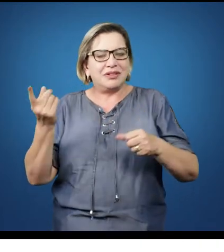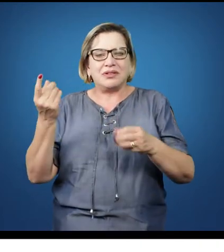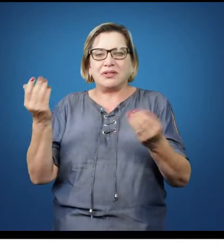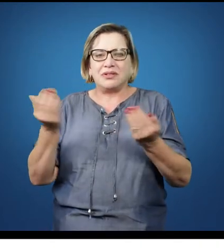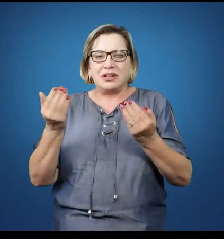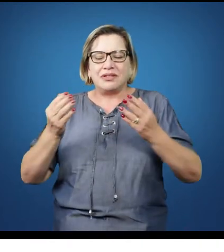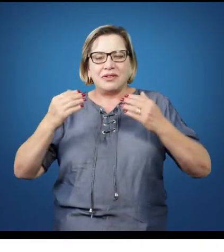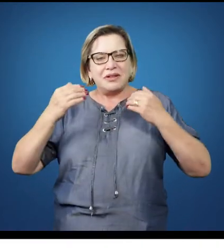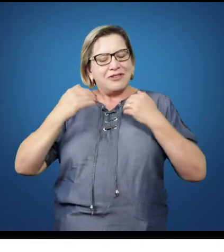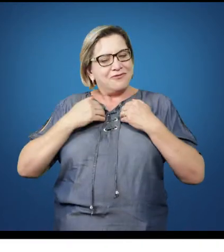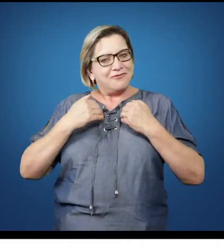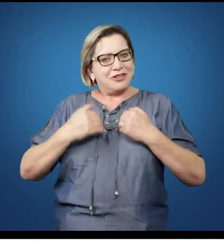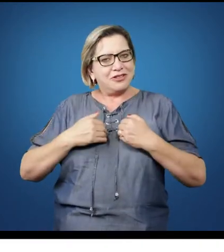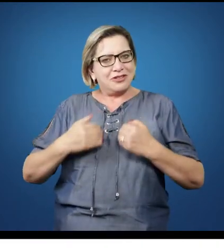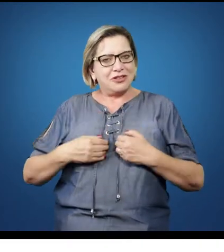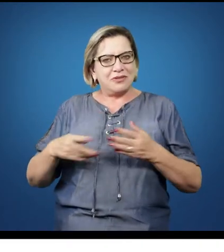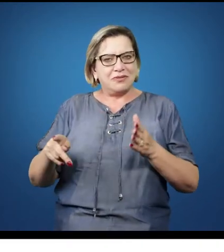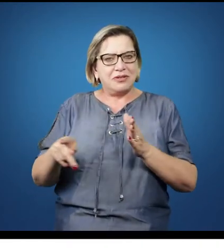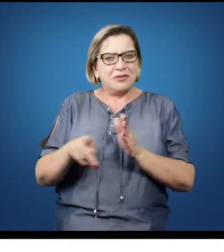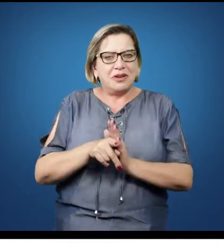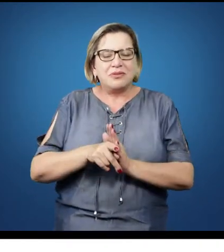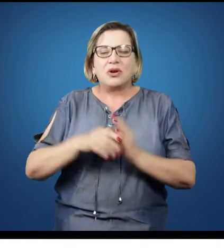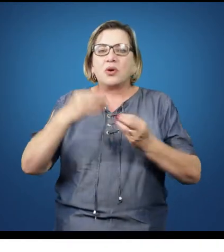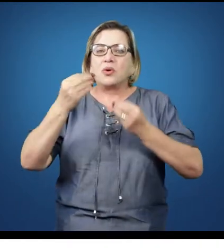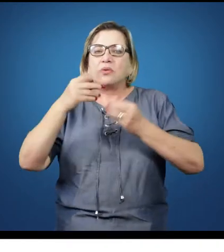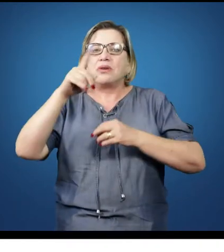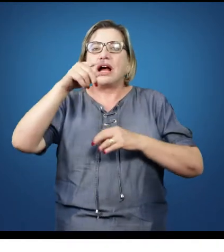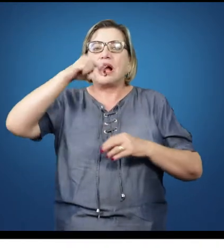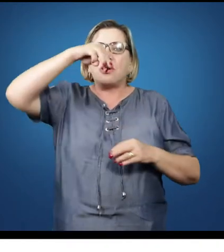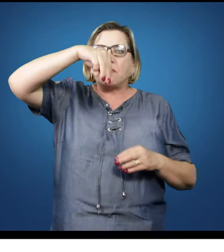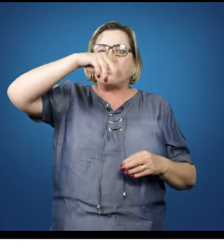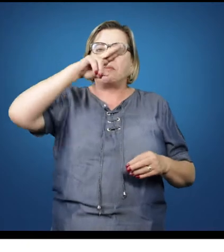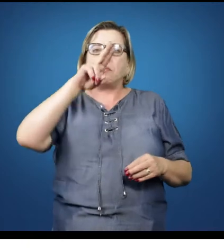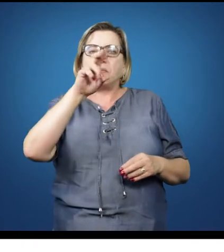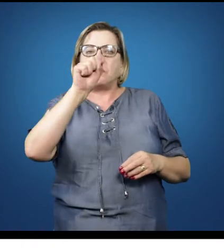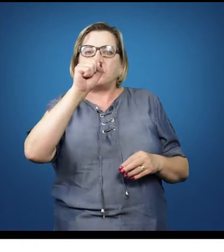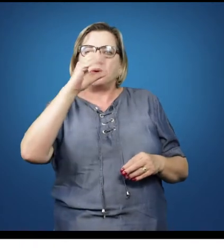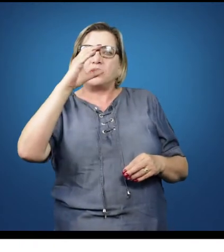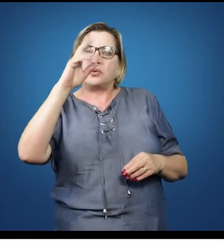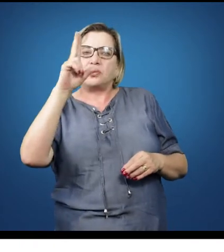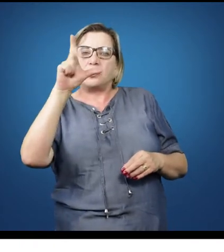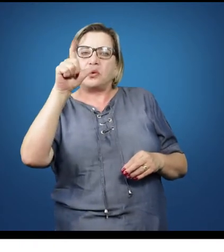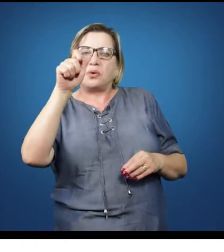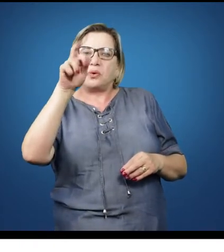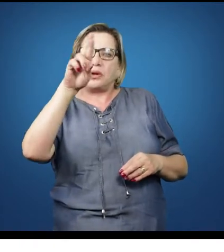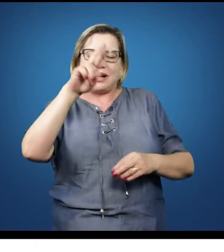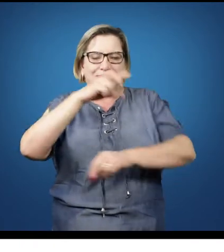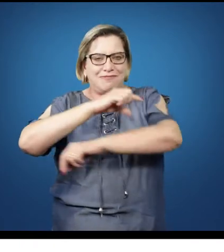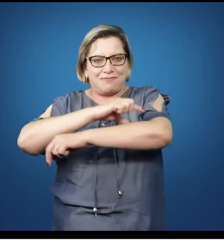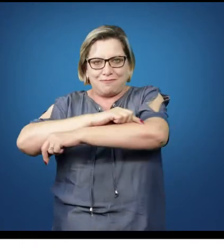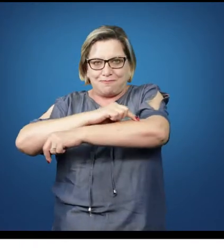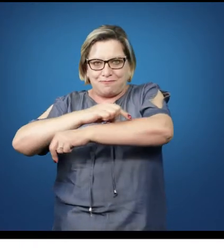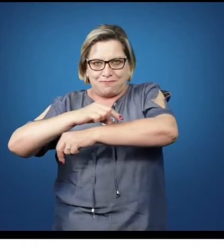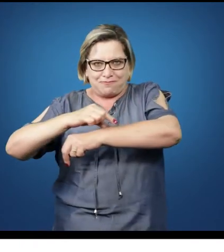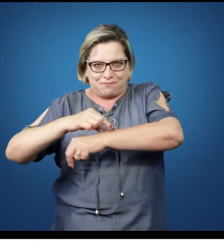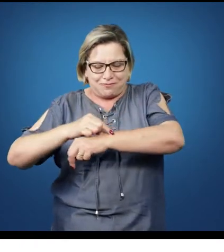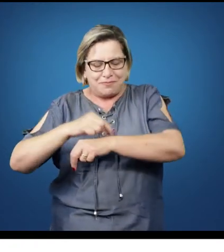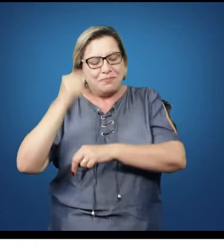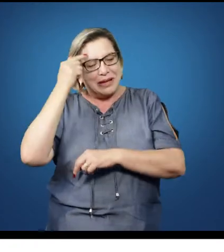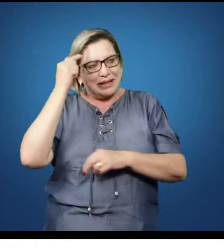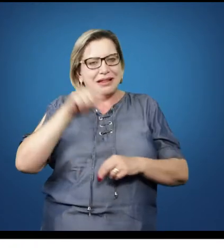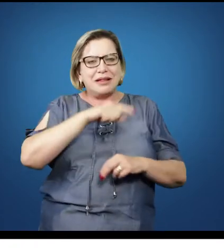momento, a Fisiologia do Sistema Muscular Esquelético. Pense o seguinte: em nossas aulas de educação